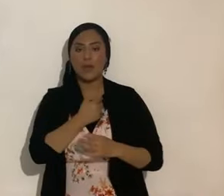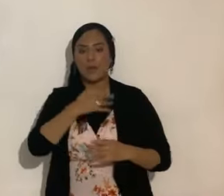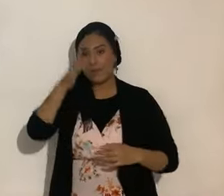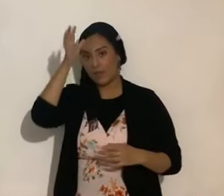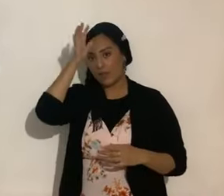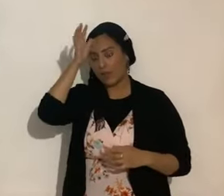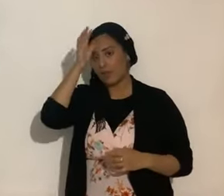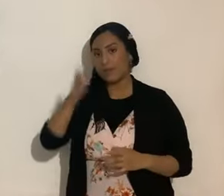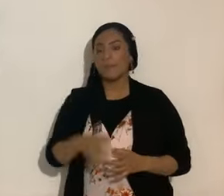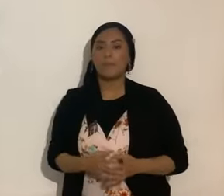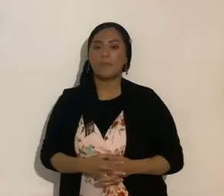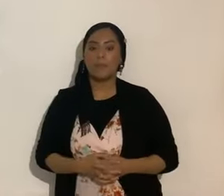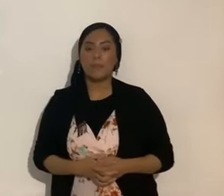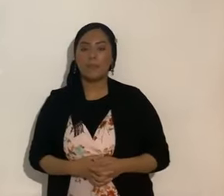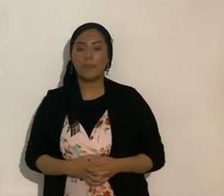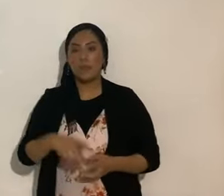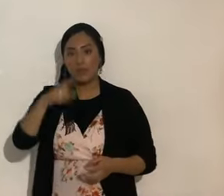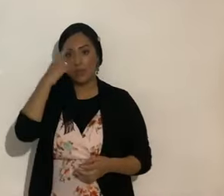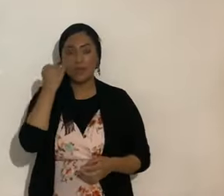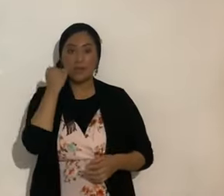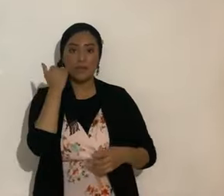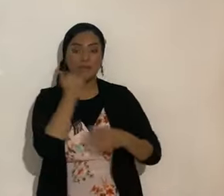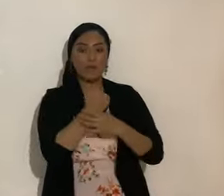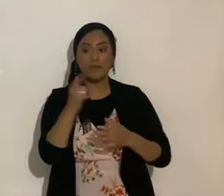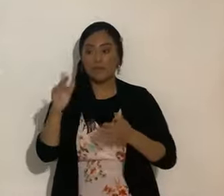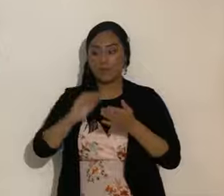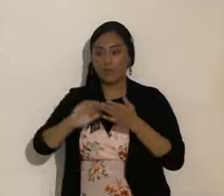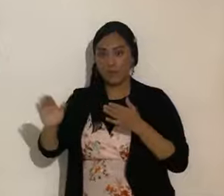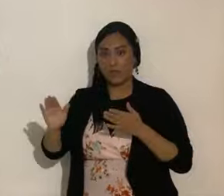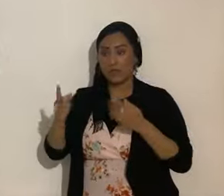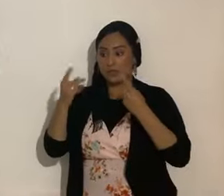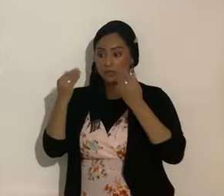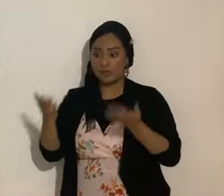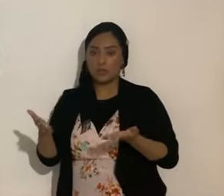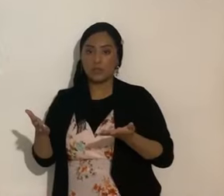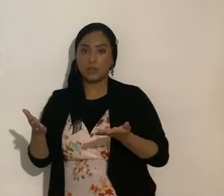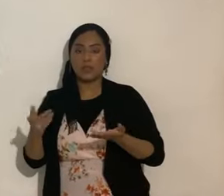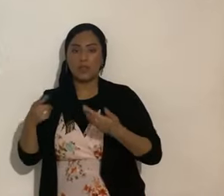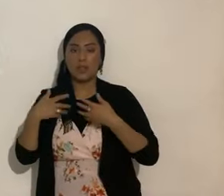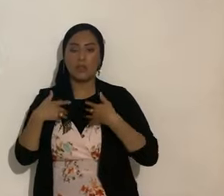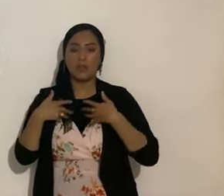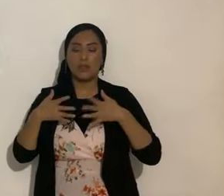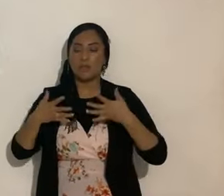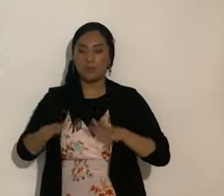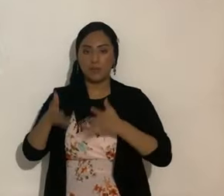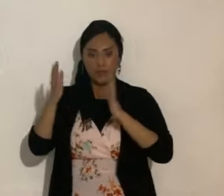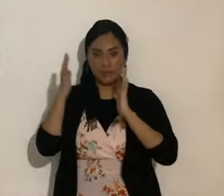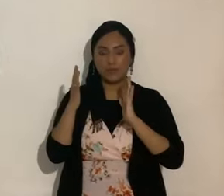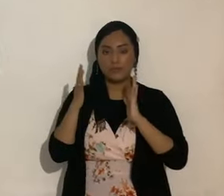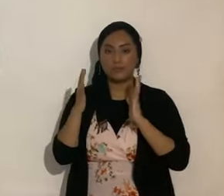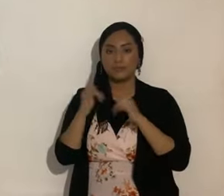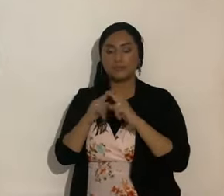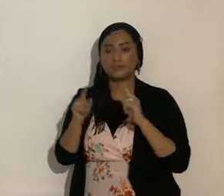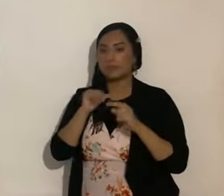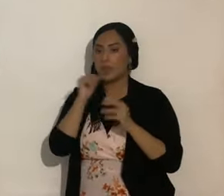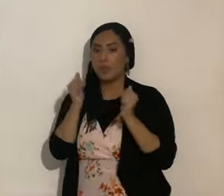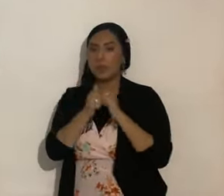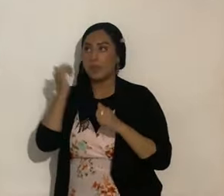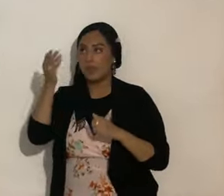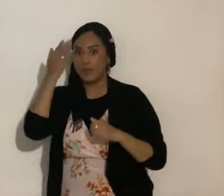carne? Porque si Abraham fue justificado por las obras, tiene de qué gloriarse, pero no para con